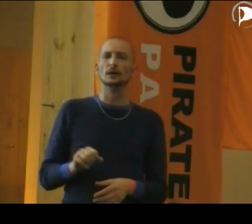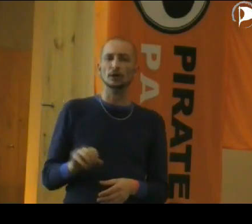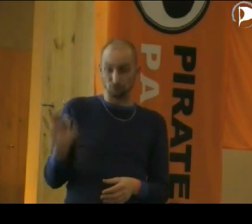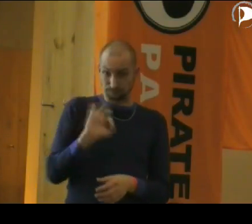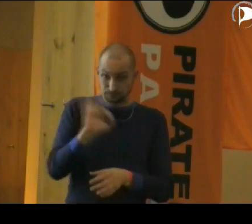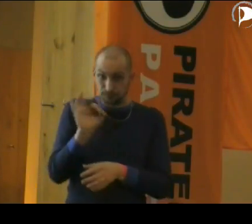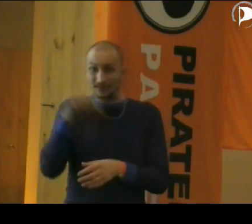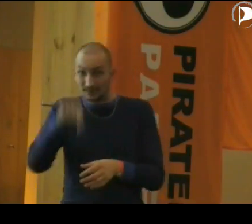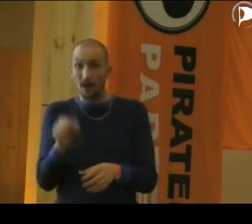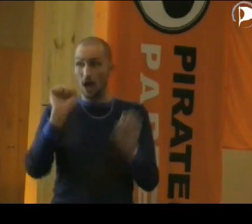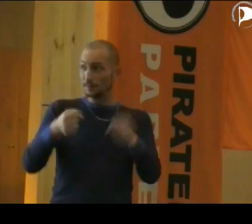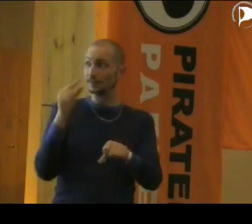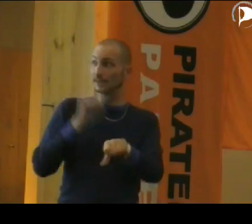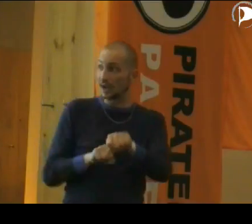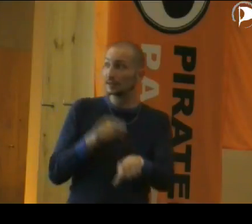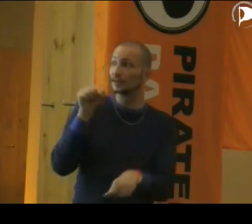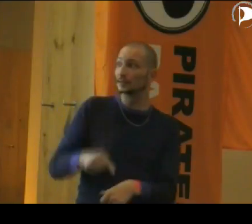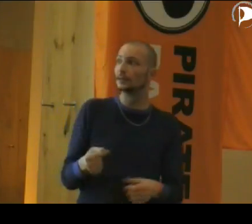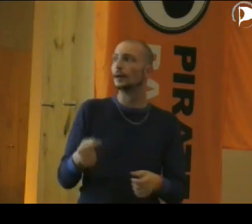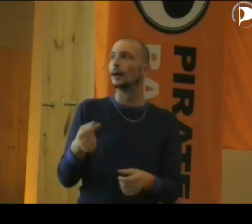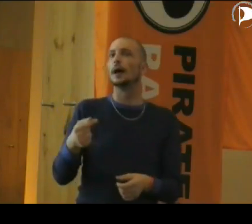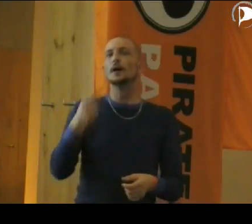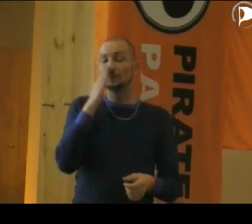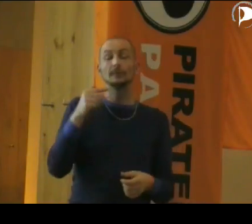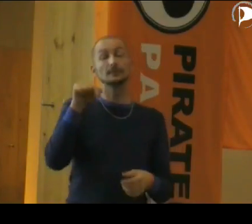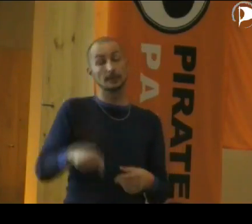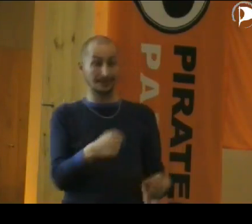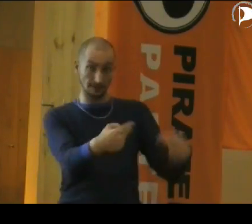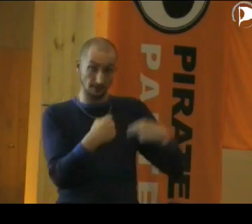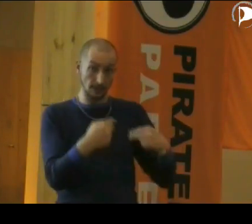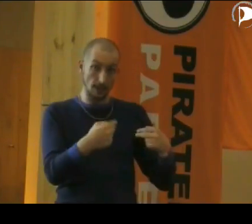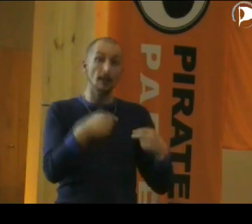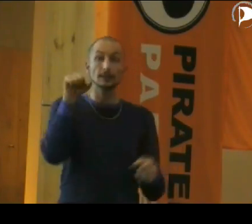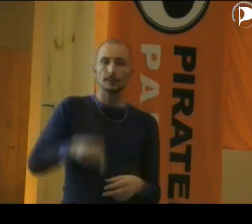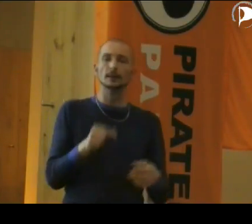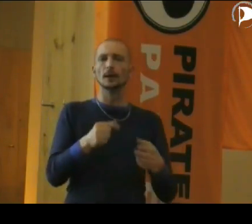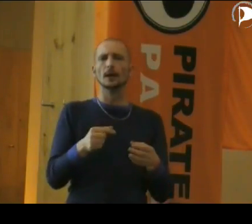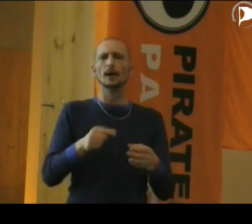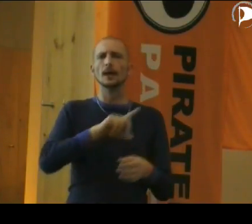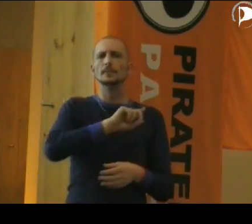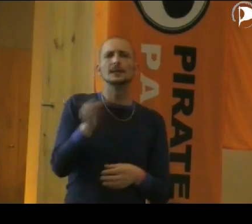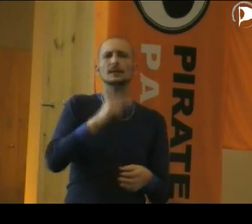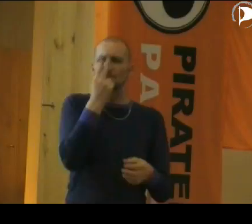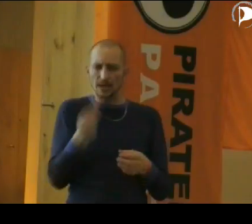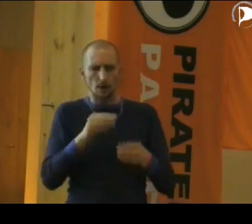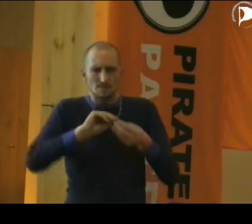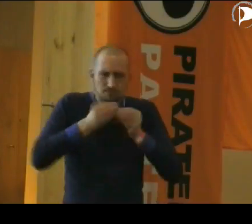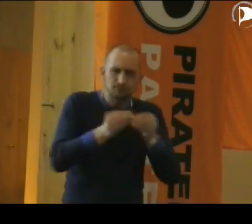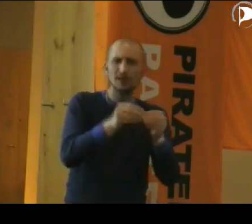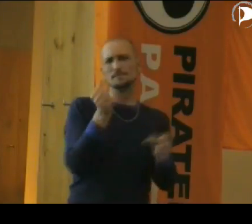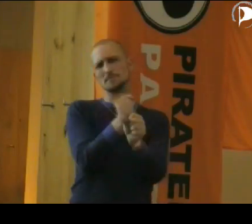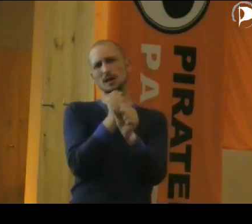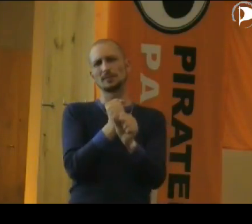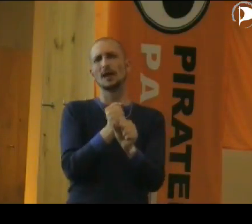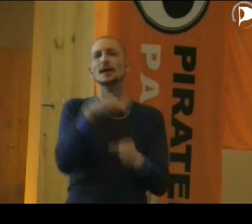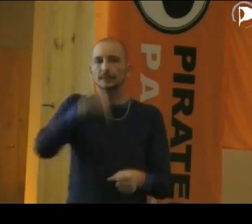fehler macht kann ich gehe auf das ändern aber dazu gehört eben auch dass man in allen fällen kommuniziert das ist vielleicht dass in dem fall von deiner